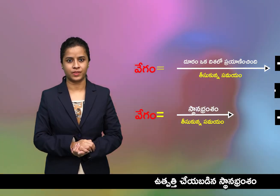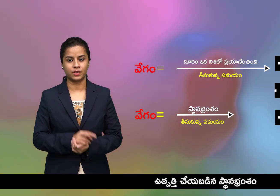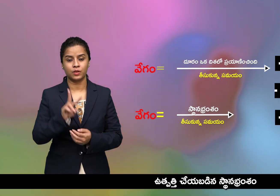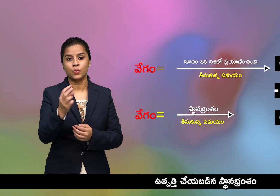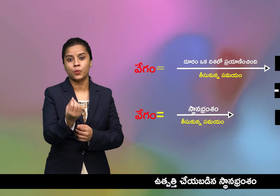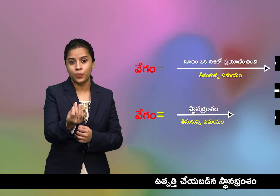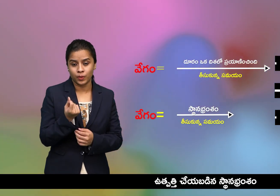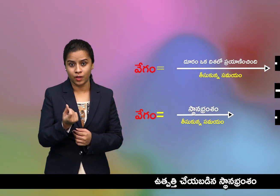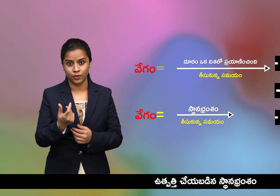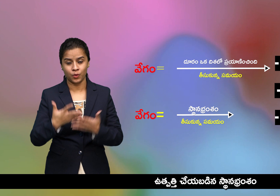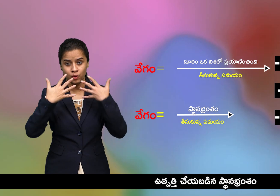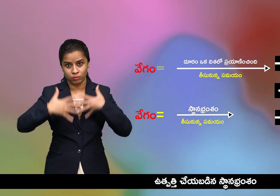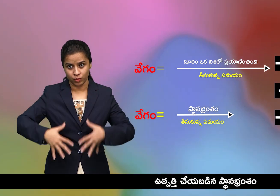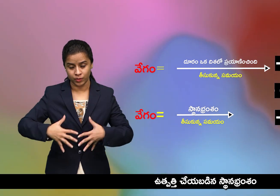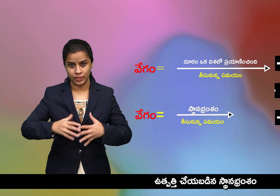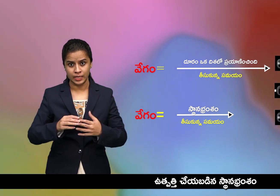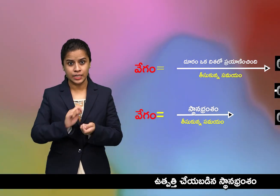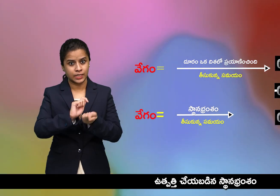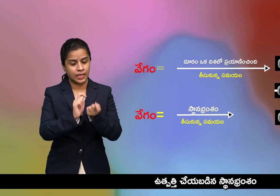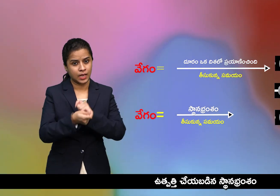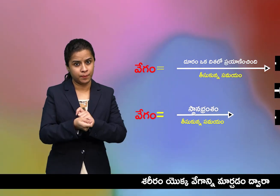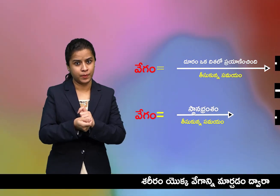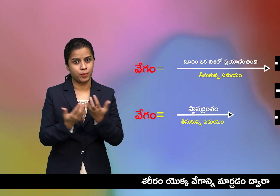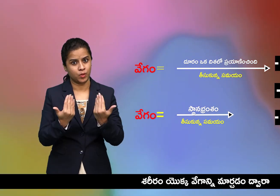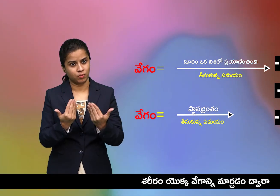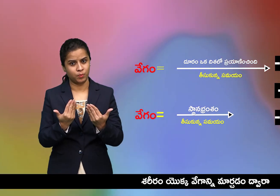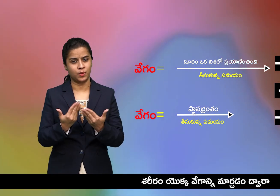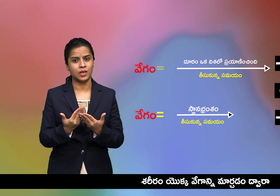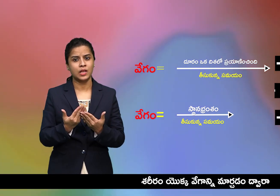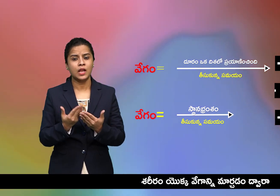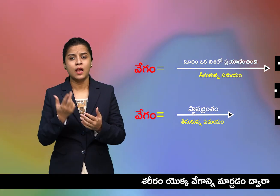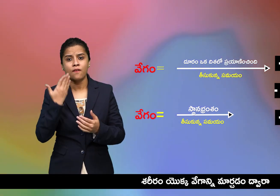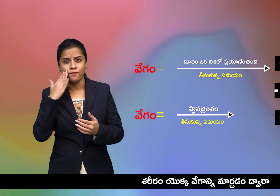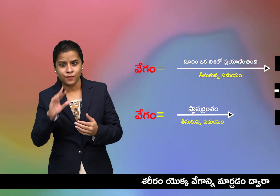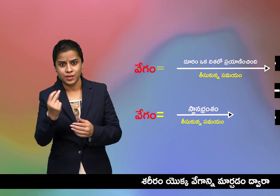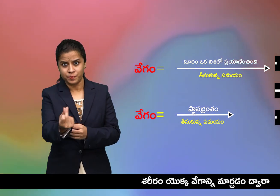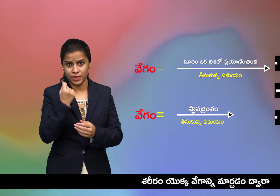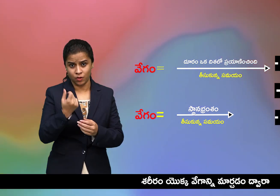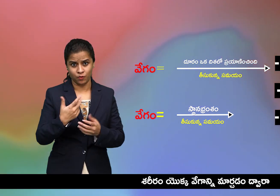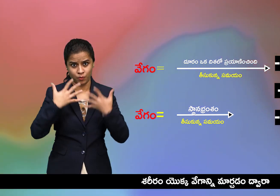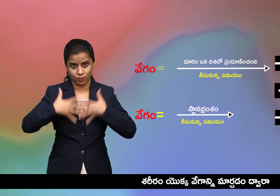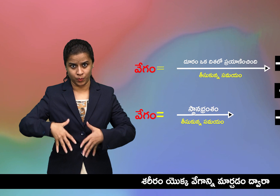ఉత్పత్తి చేయబడిన స్థానభ్రంశం. శరీరం యొక్క వేగాన్ని మార్చడం ద్వారా